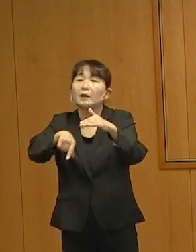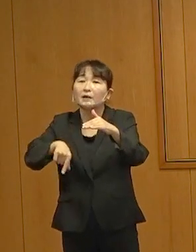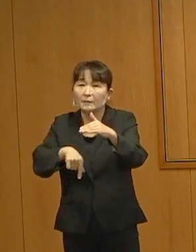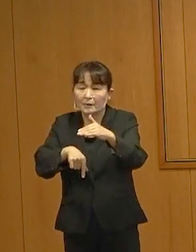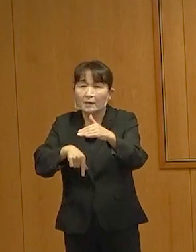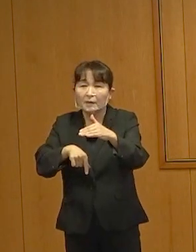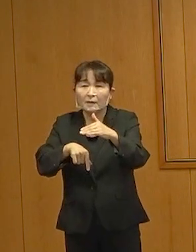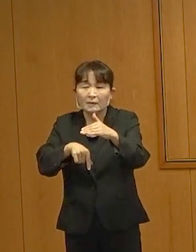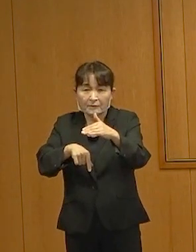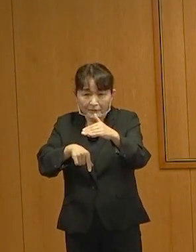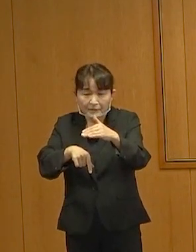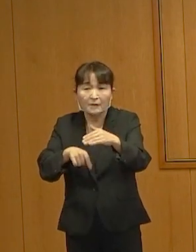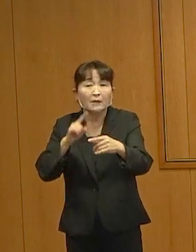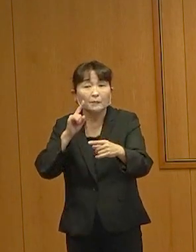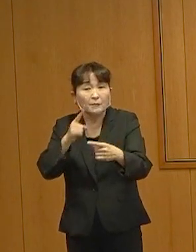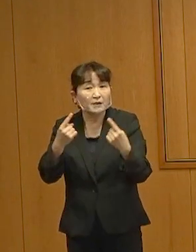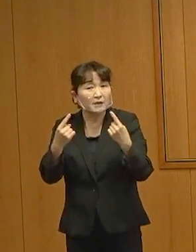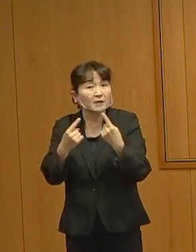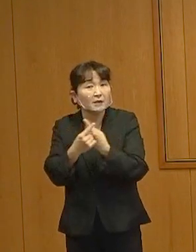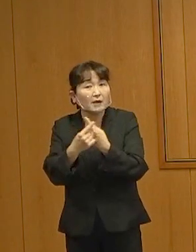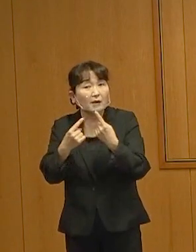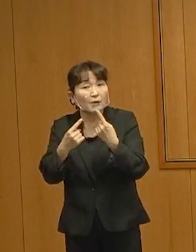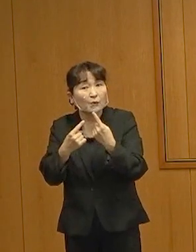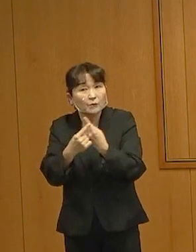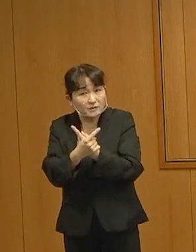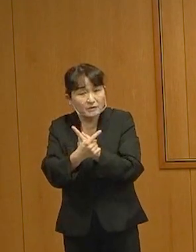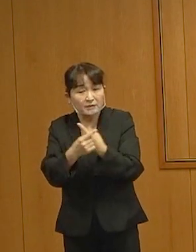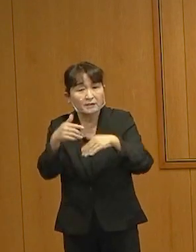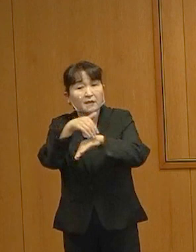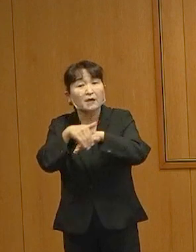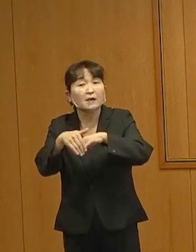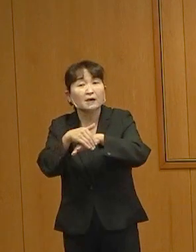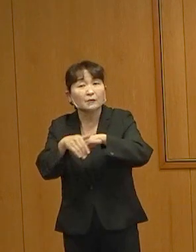計画の見直しの中では、